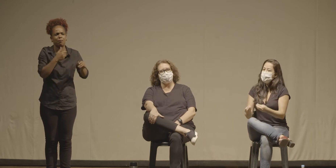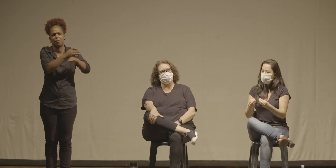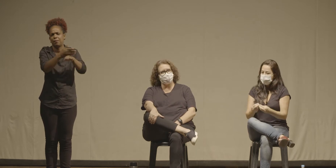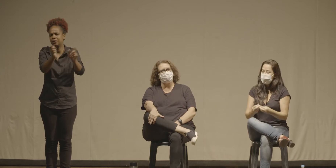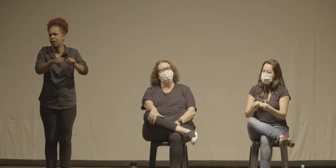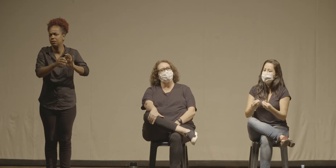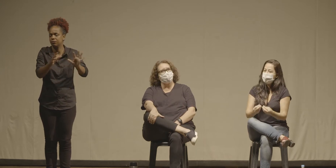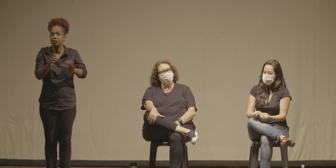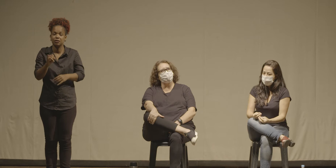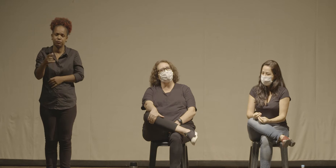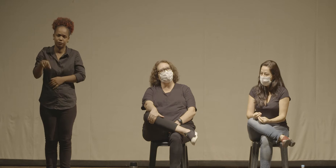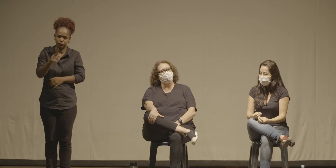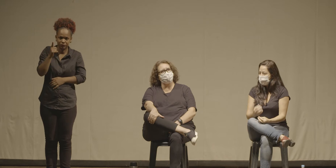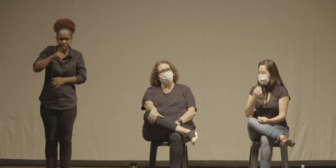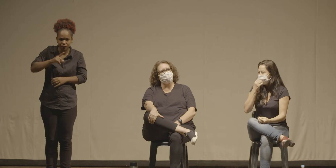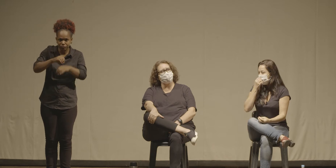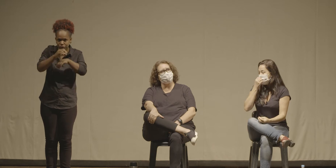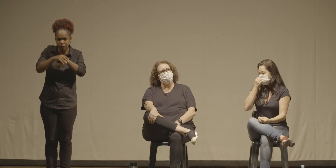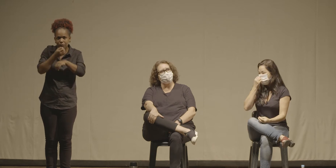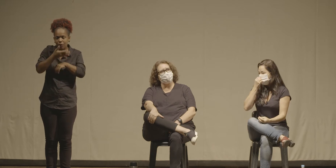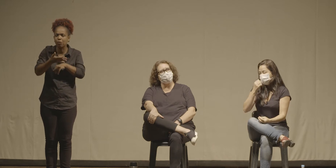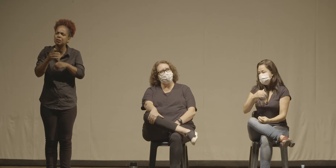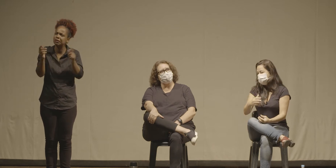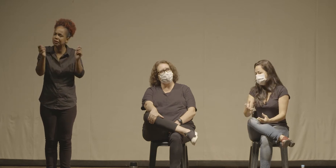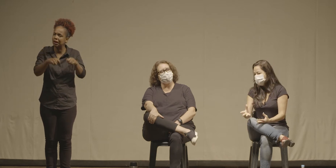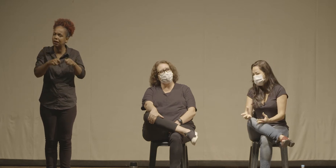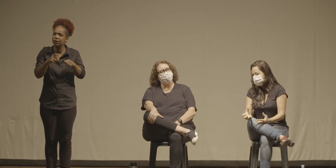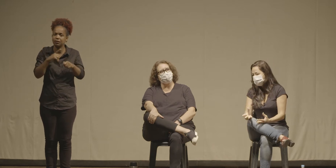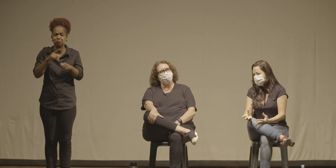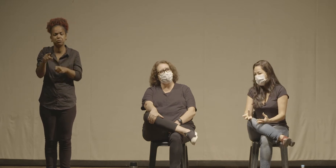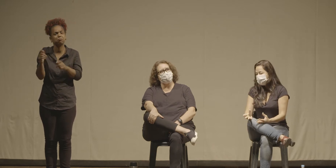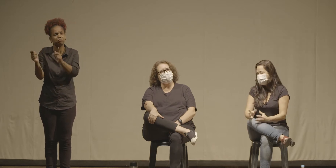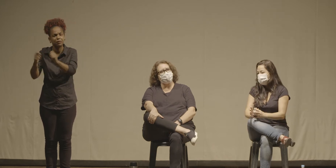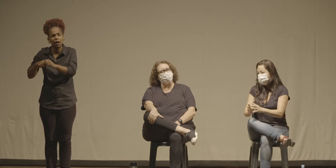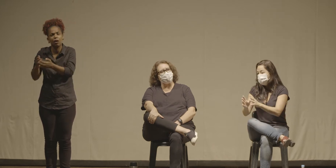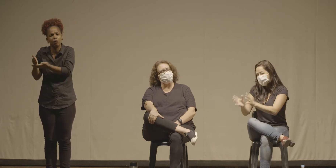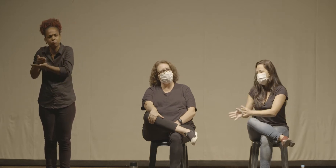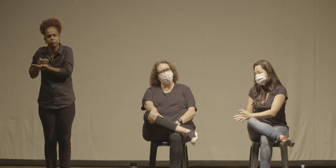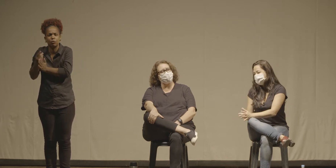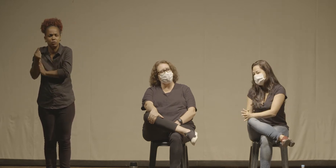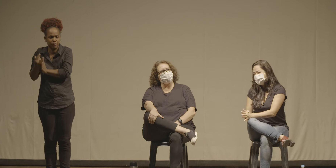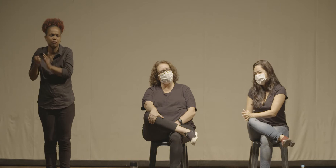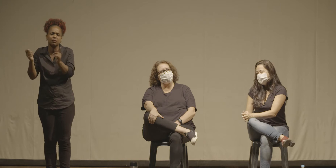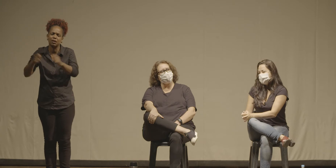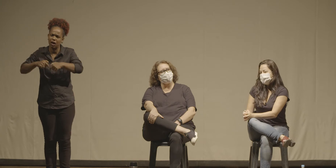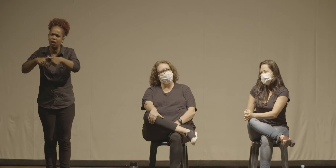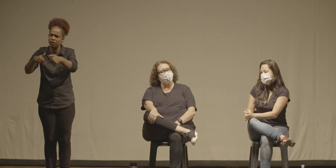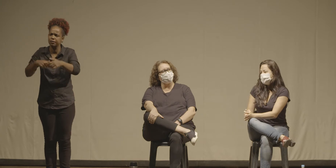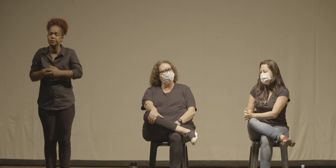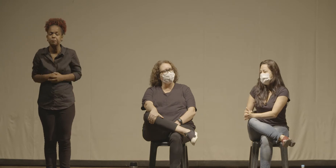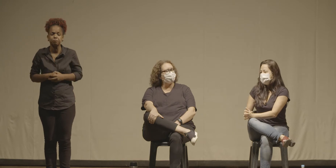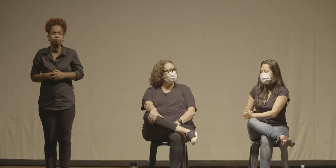Mas você consegue contar boas histórias dentro de um orçamento possível. Isso dá para fazer.